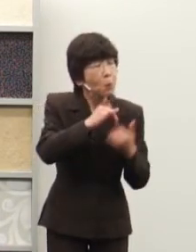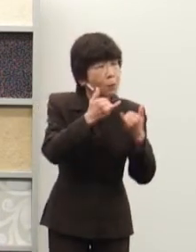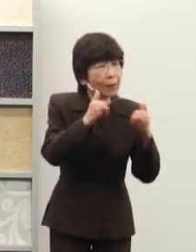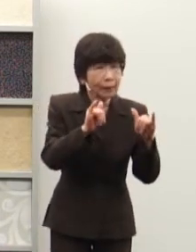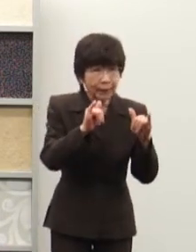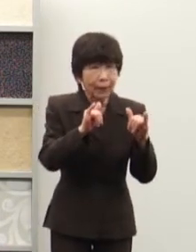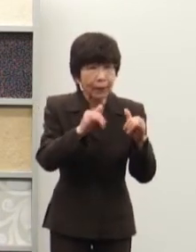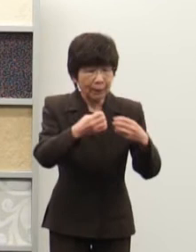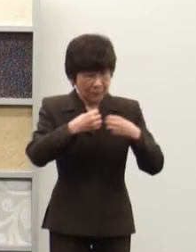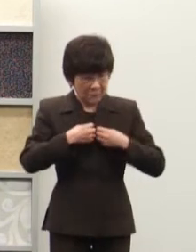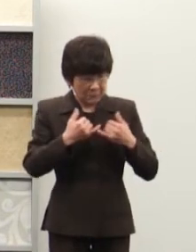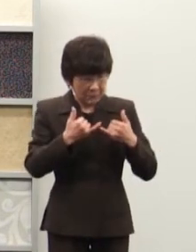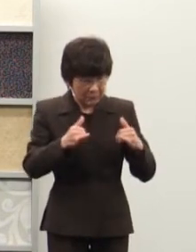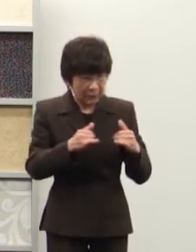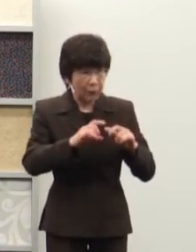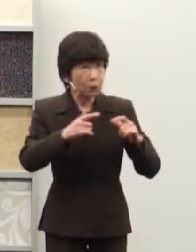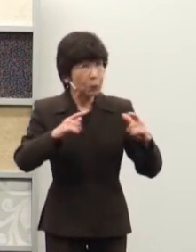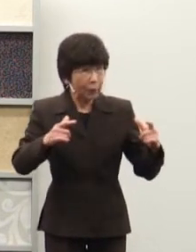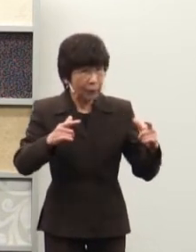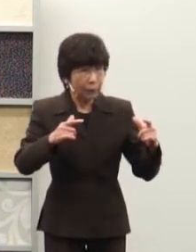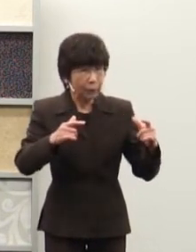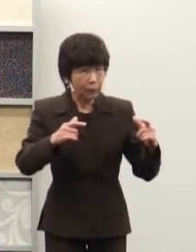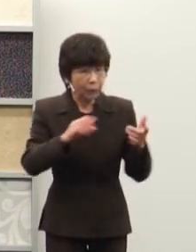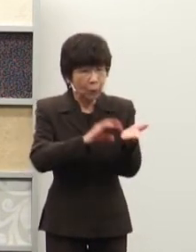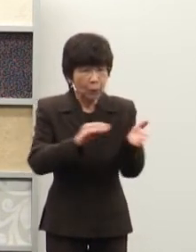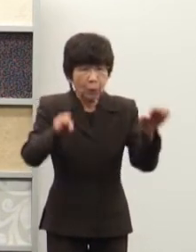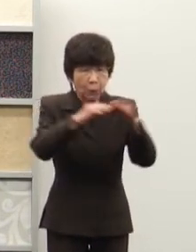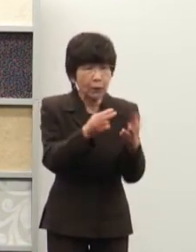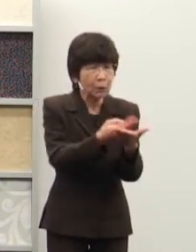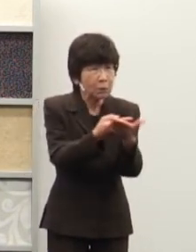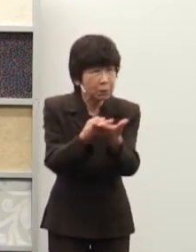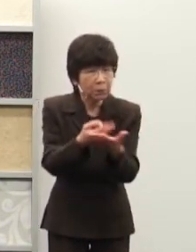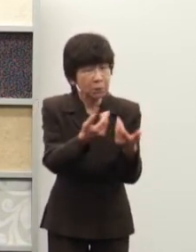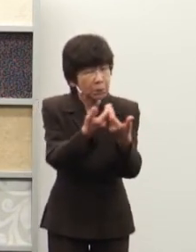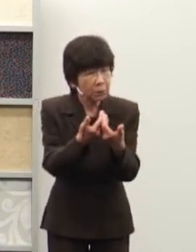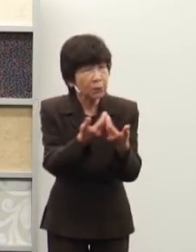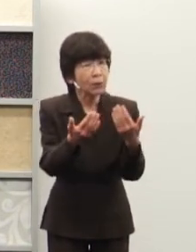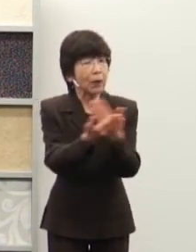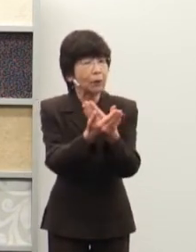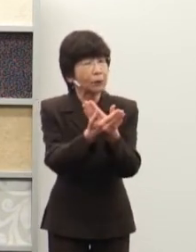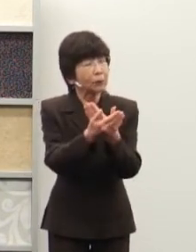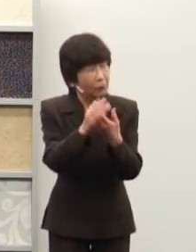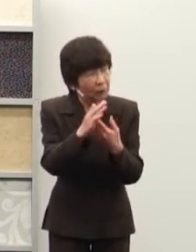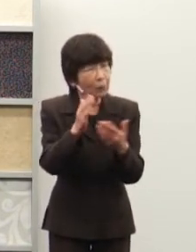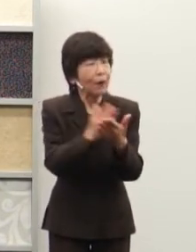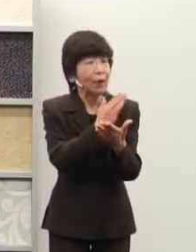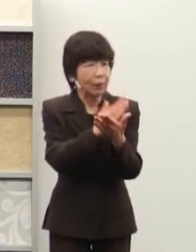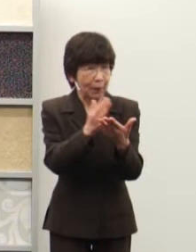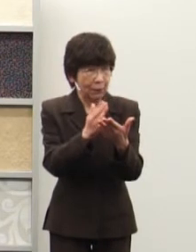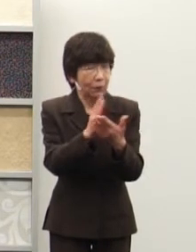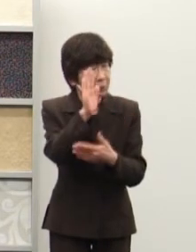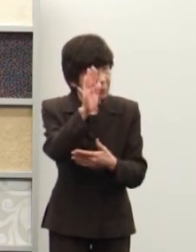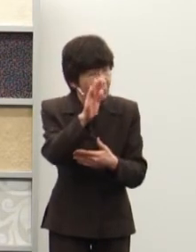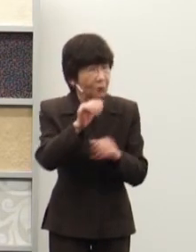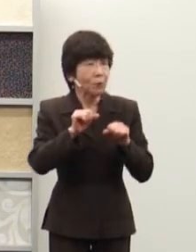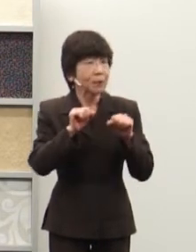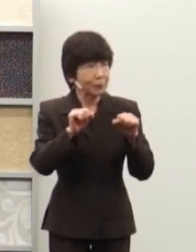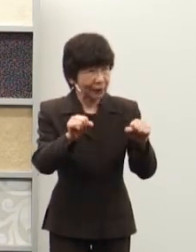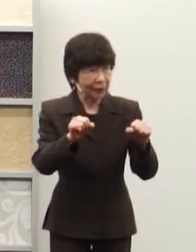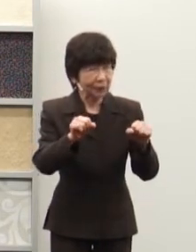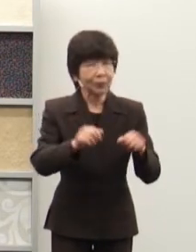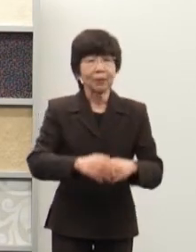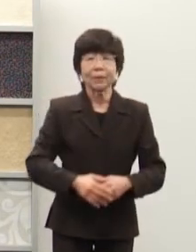用率多くなってまいりますので、そういうことも踏まえながら、対応を考えていきたいと思います。 はい、 よろしいで